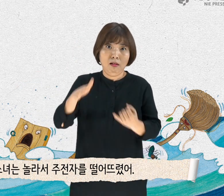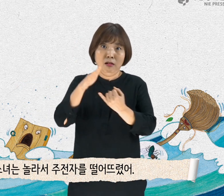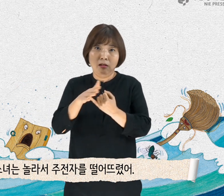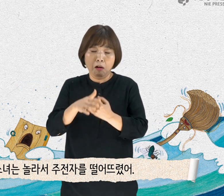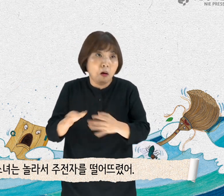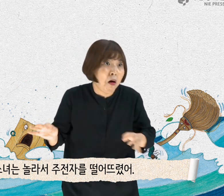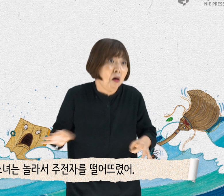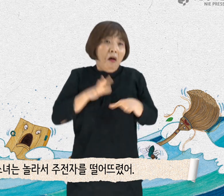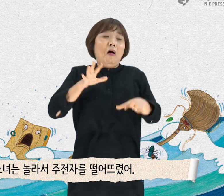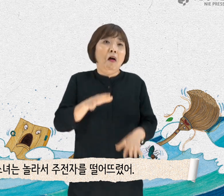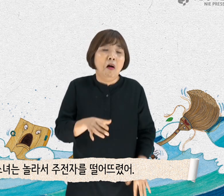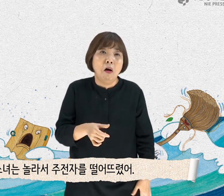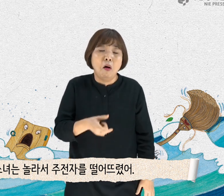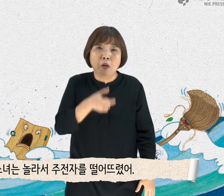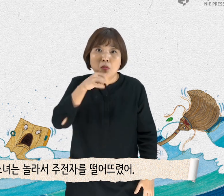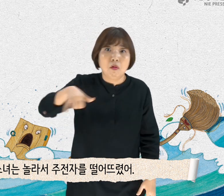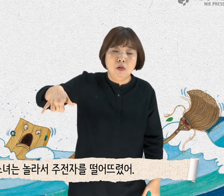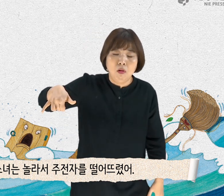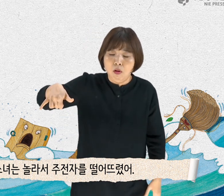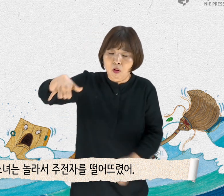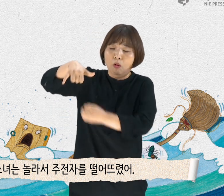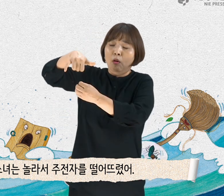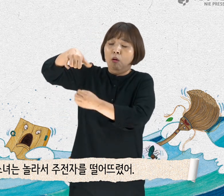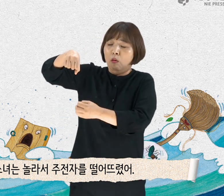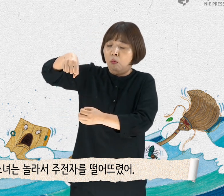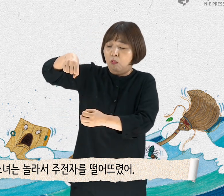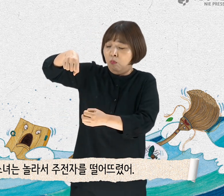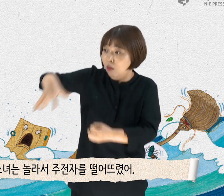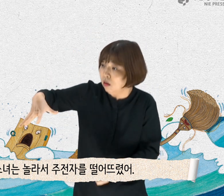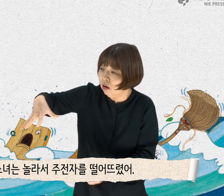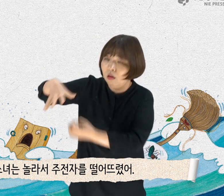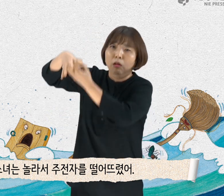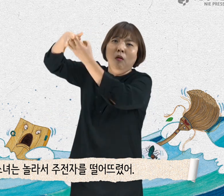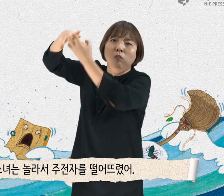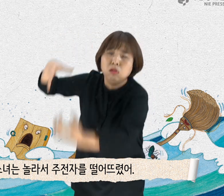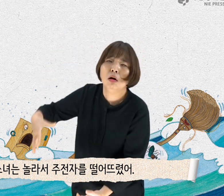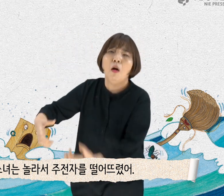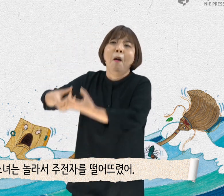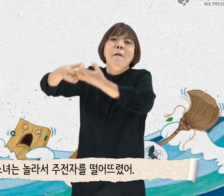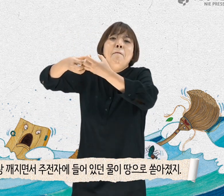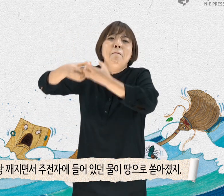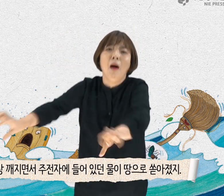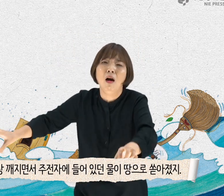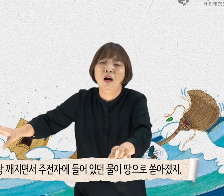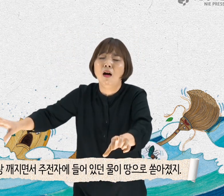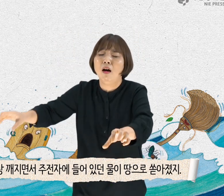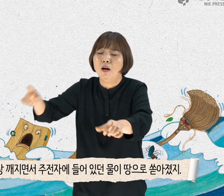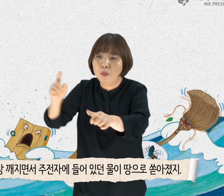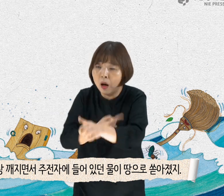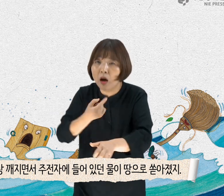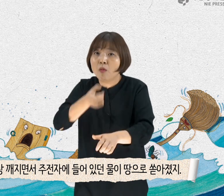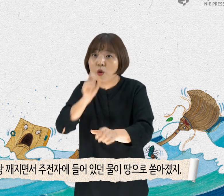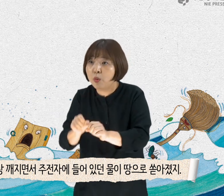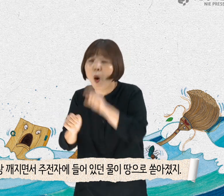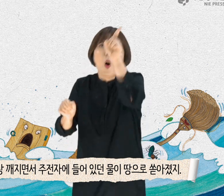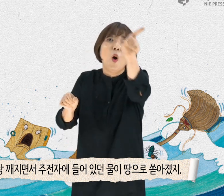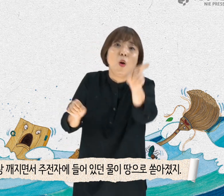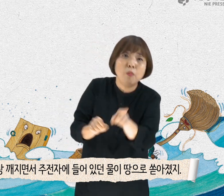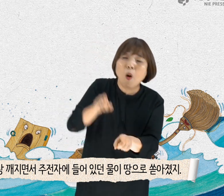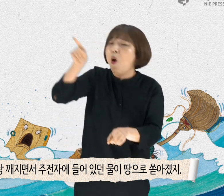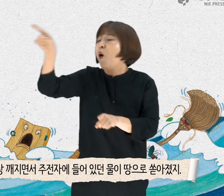소녀는 놀라서 주전자를 떨어뜨렸어. 주전자가 와장창 깨지면서